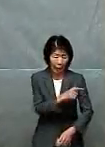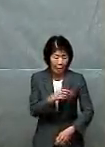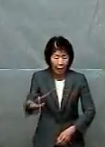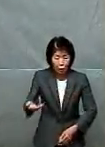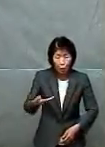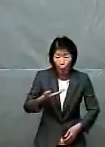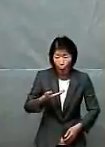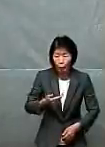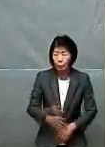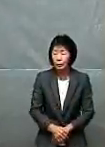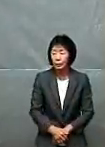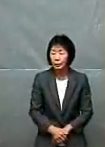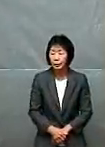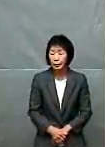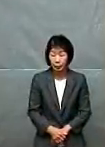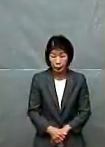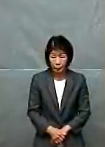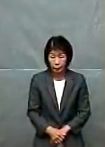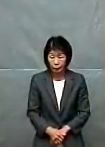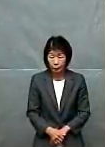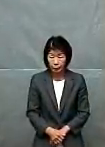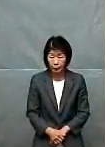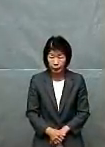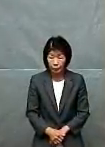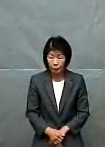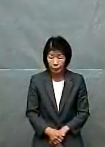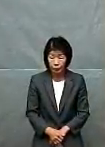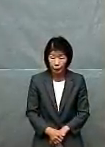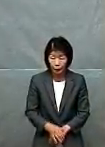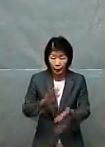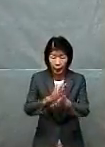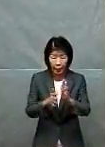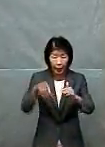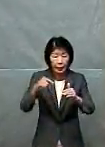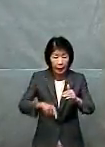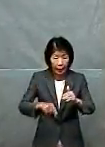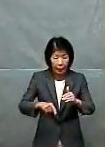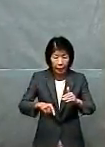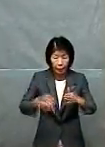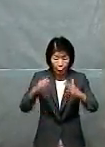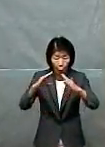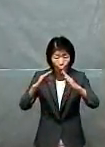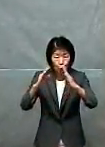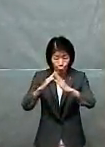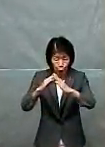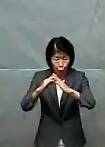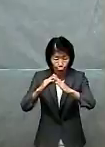NHK の天馬と申します。はい、県